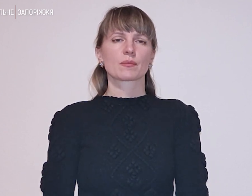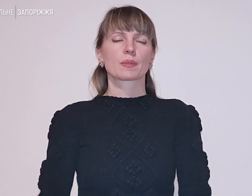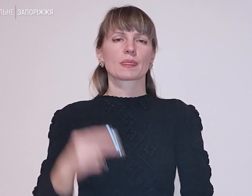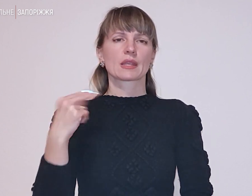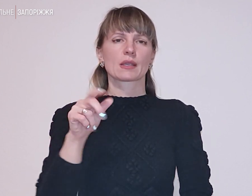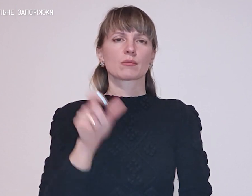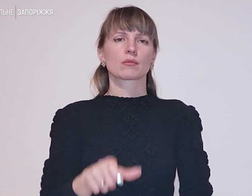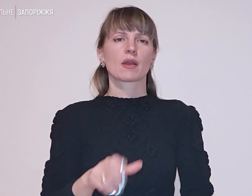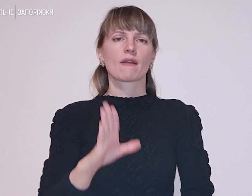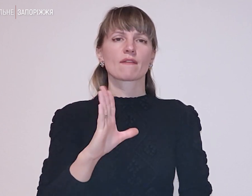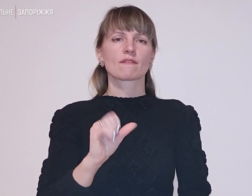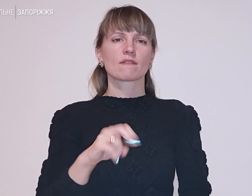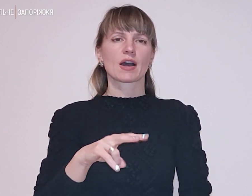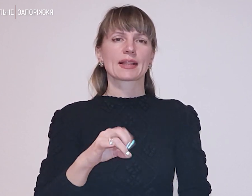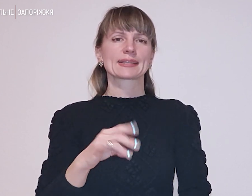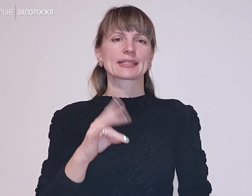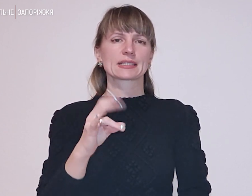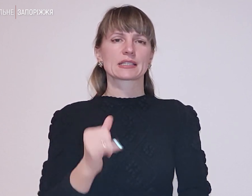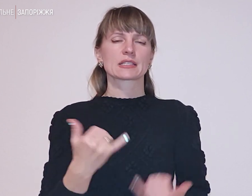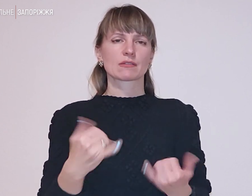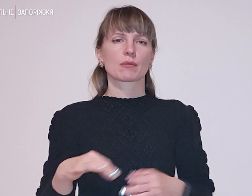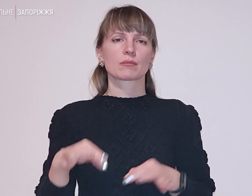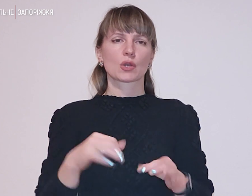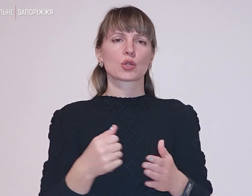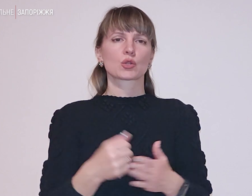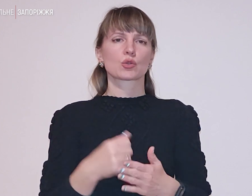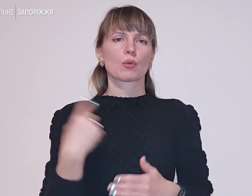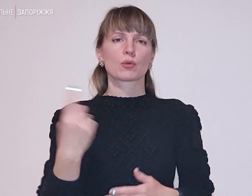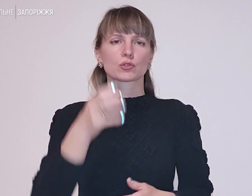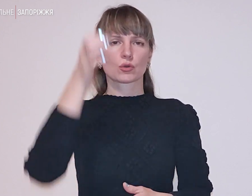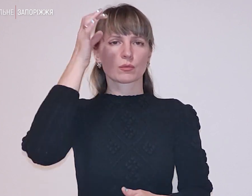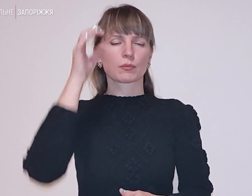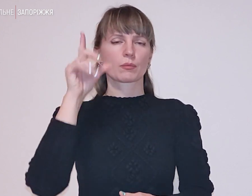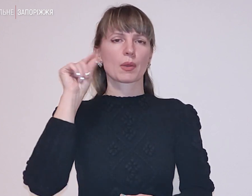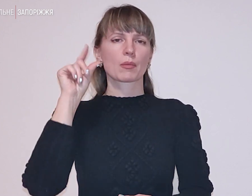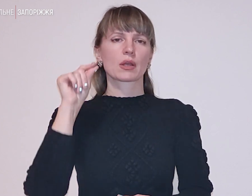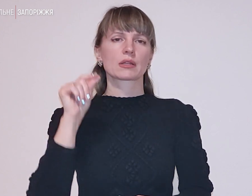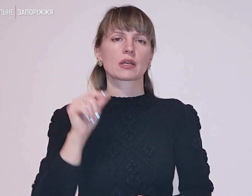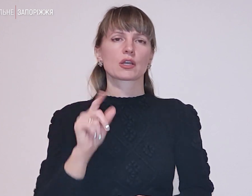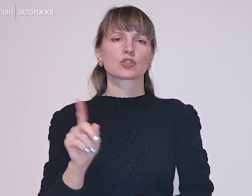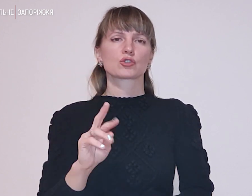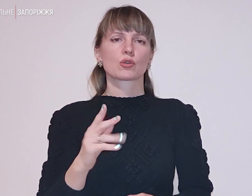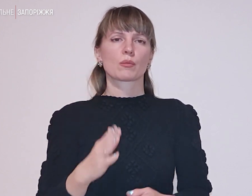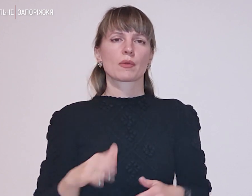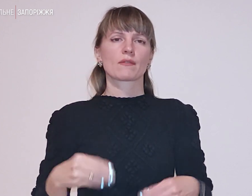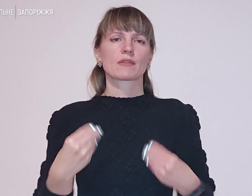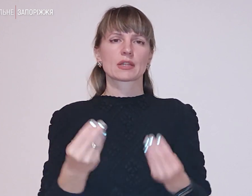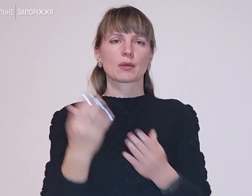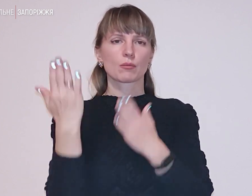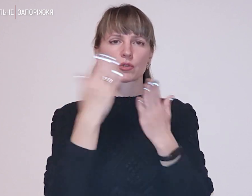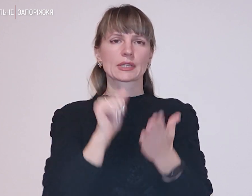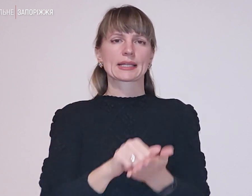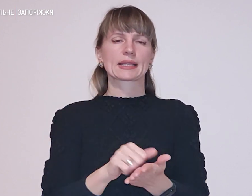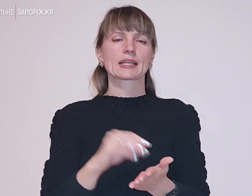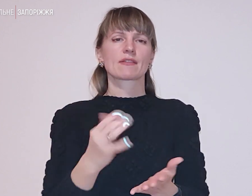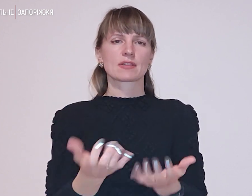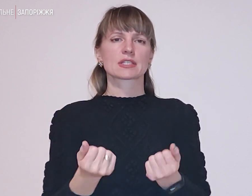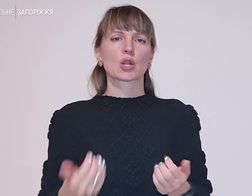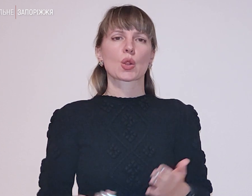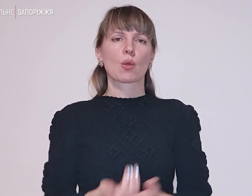Запоріжанка Валентина сьогодні приїхала до обласної універсальної наукової бібліотеки, аби віддати прочитані книги та взяти нові. Каже,